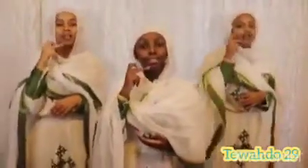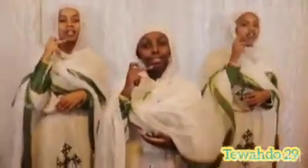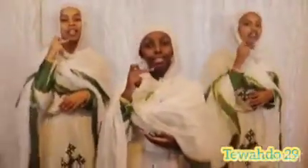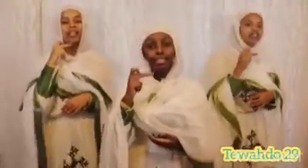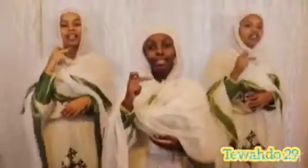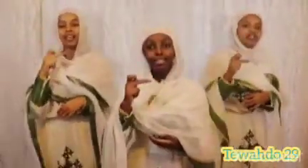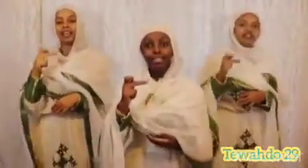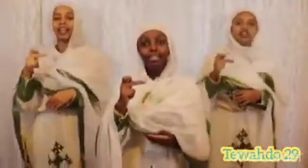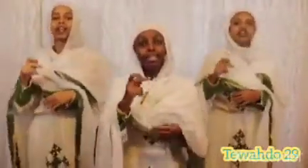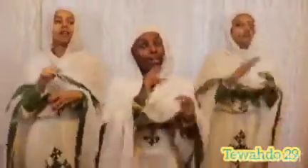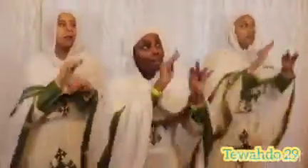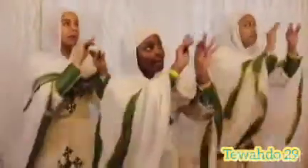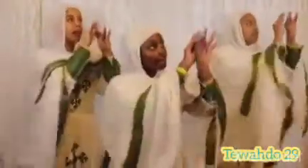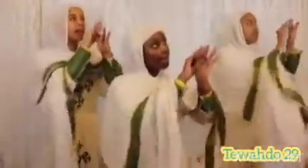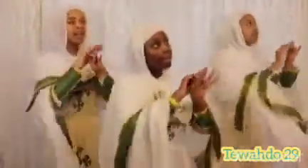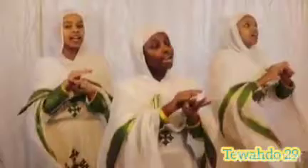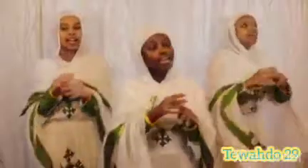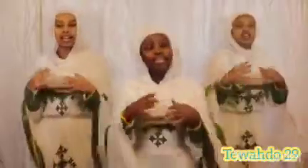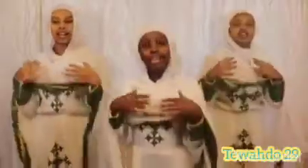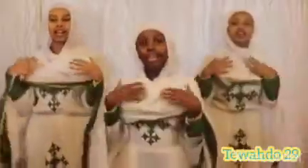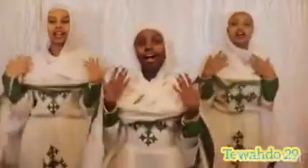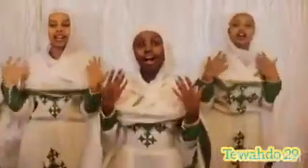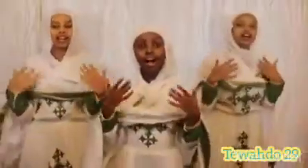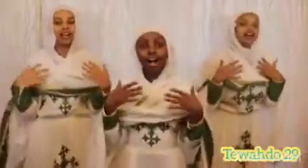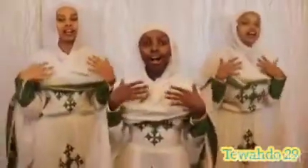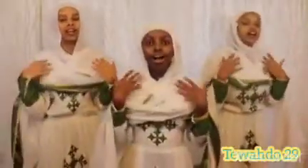ለማርያም ድንግል መንበረ ተላ